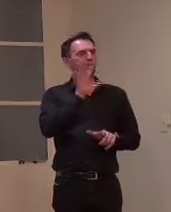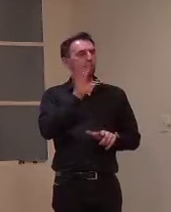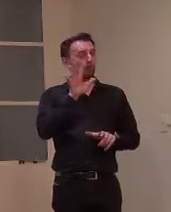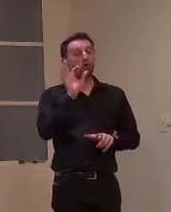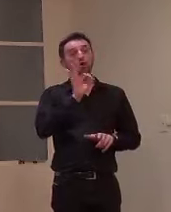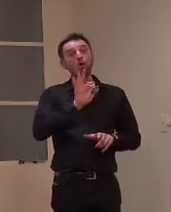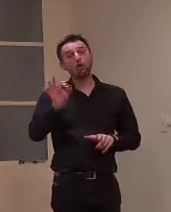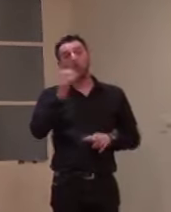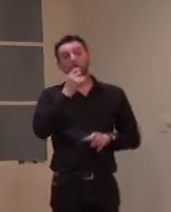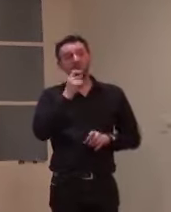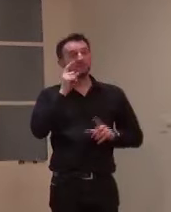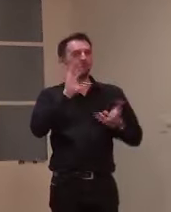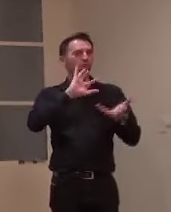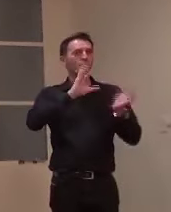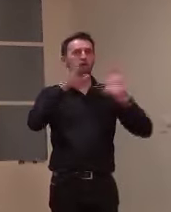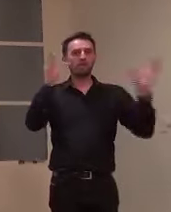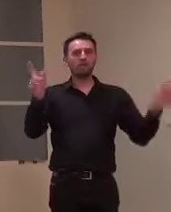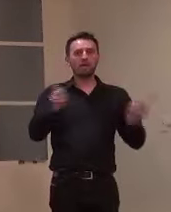sintetizar